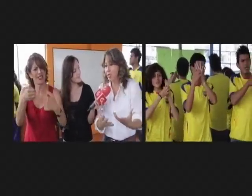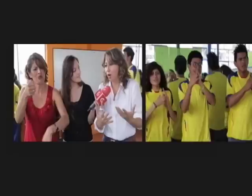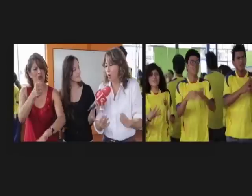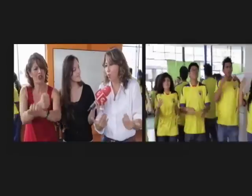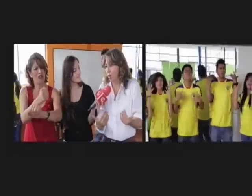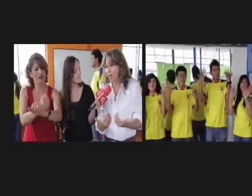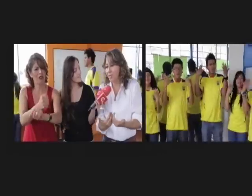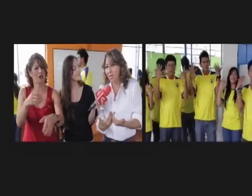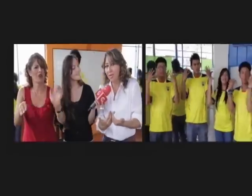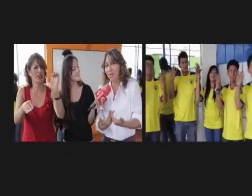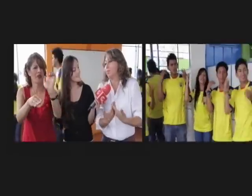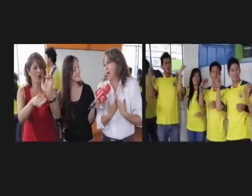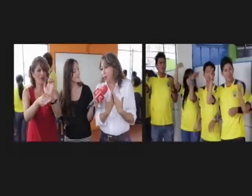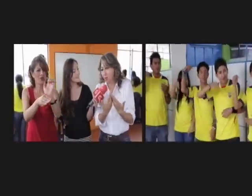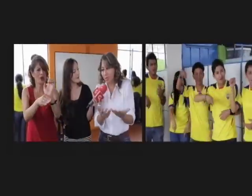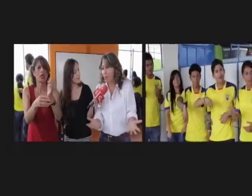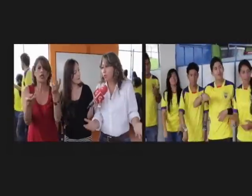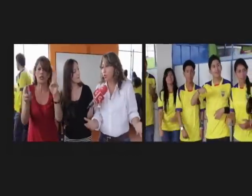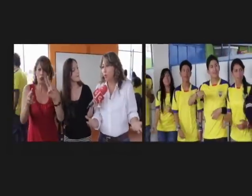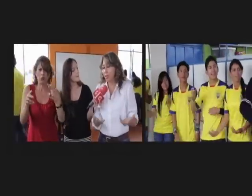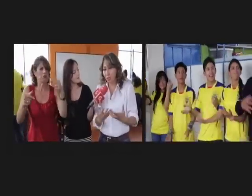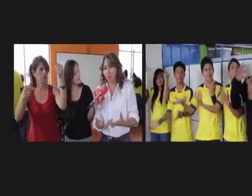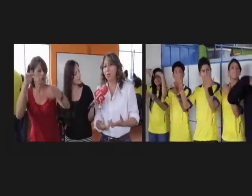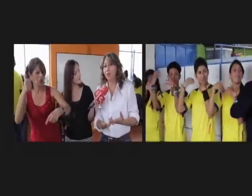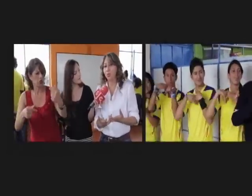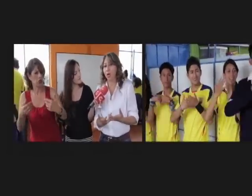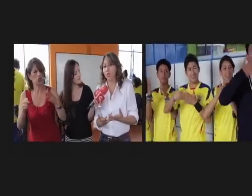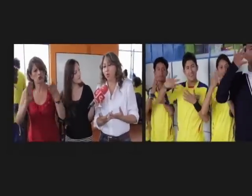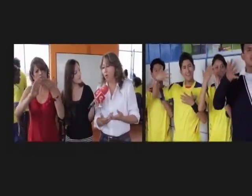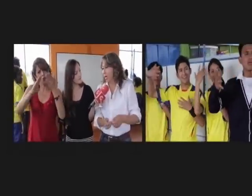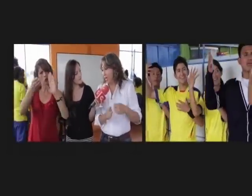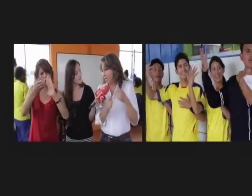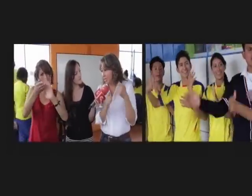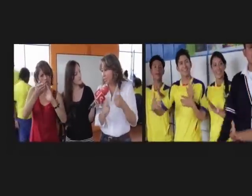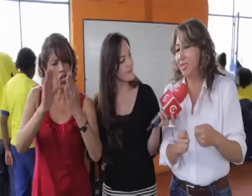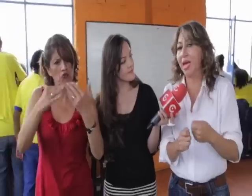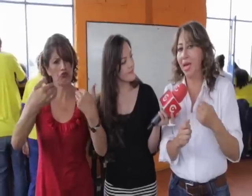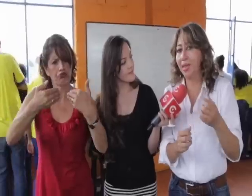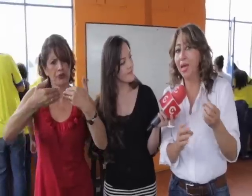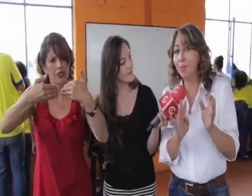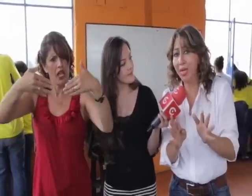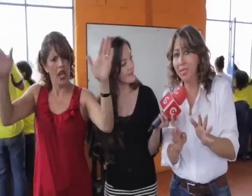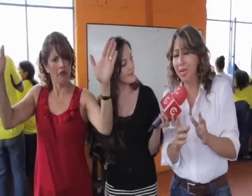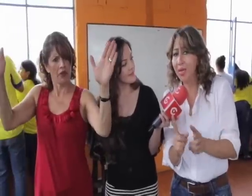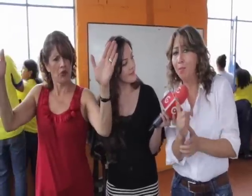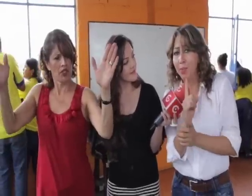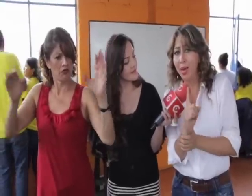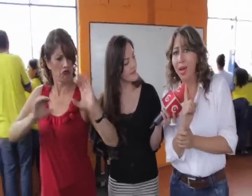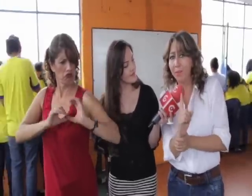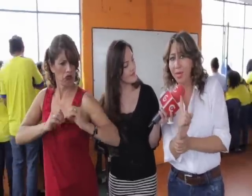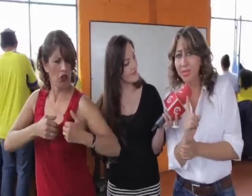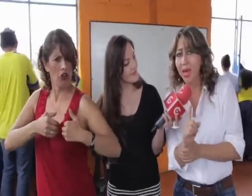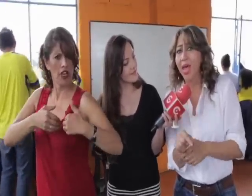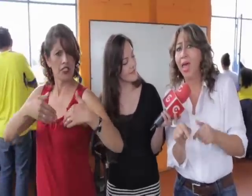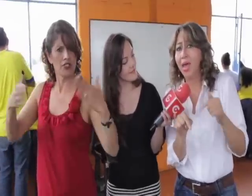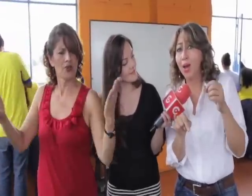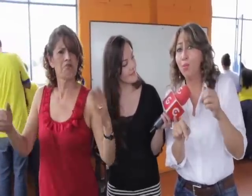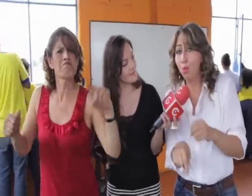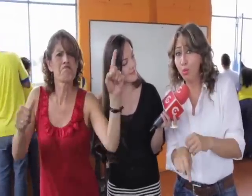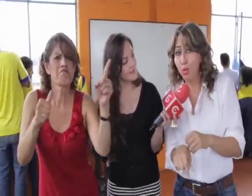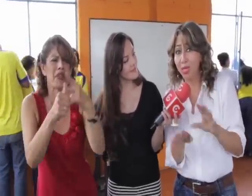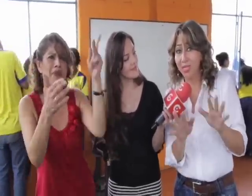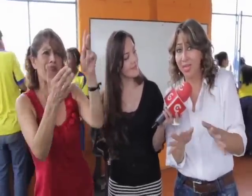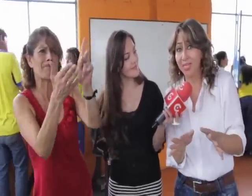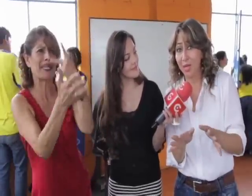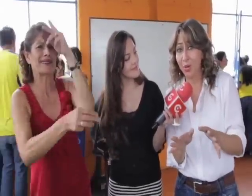las personas y la comunidad en sí nos abran sus puertas, nos abran su corazón y que ese mensaje quede. Imagínense que es la primera vez en